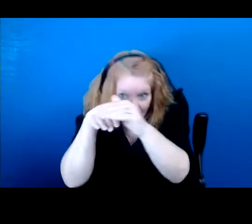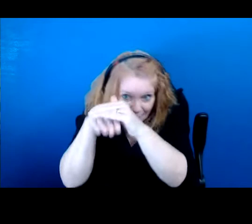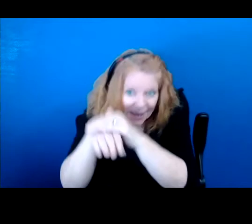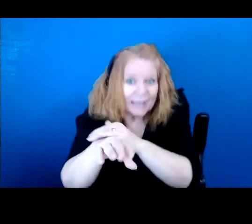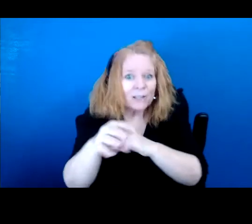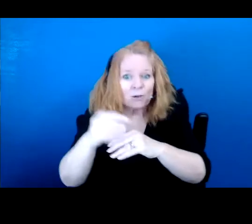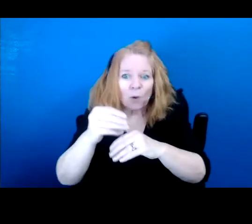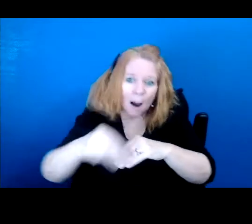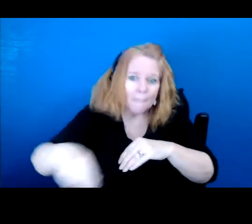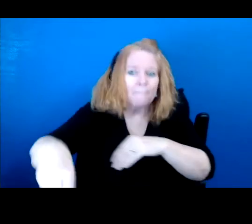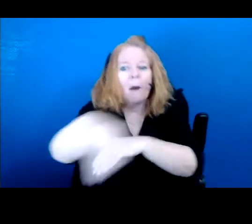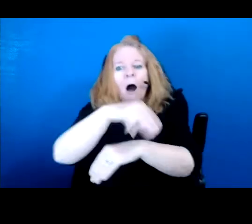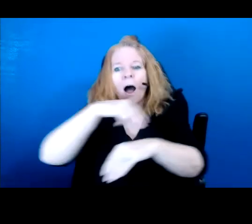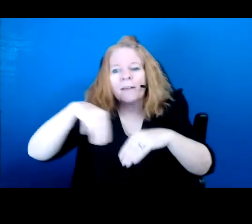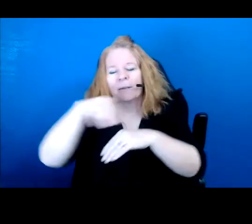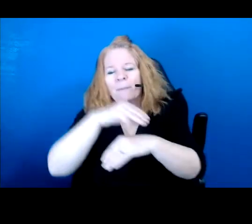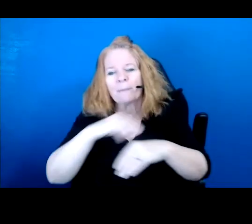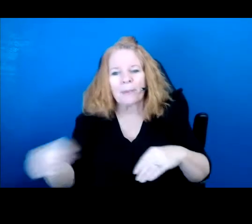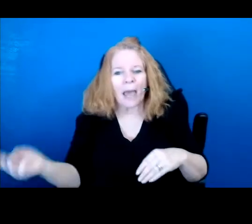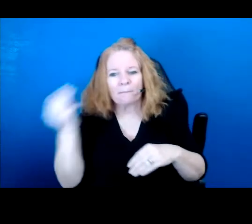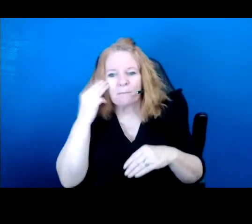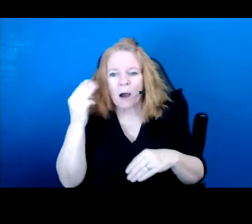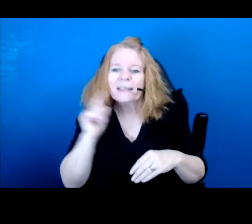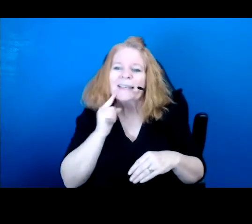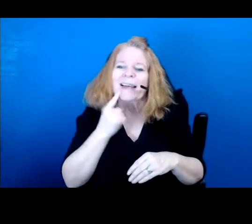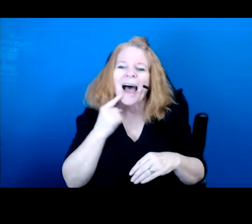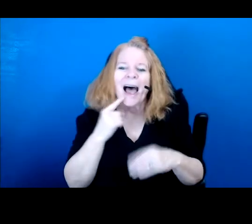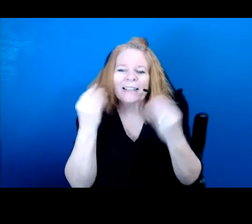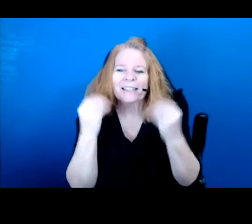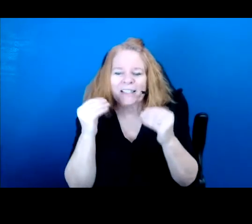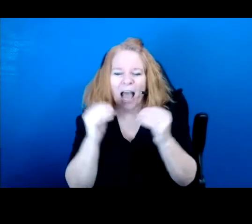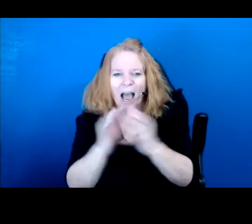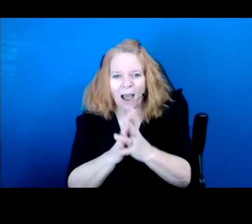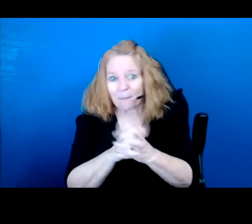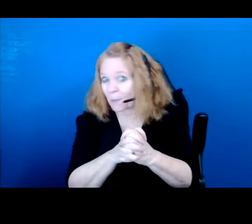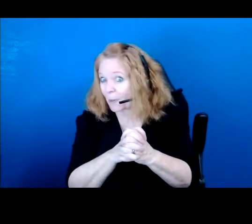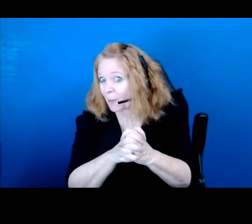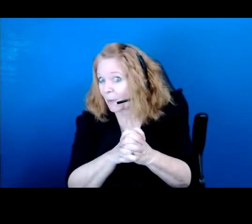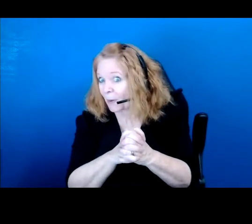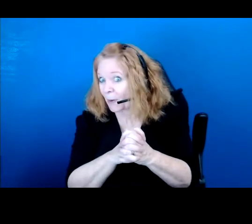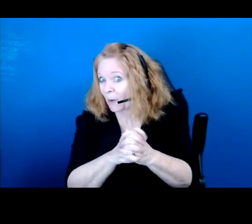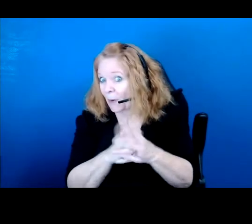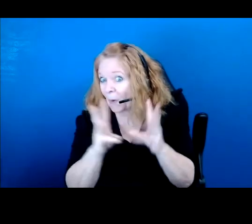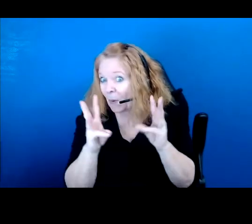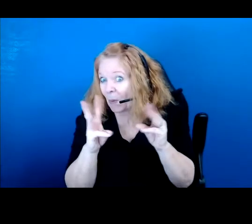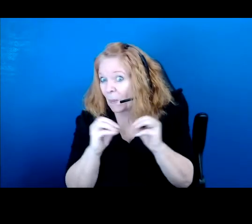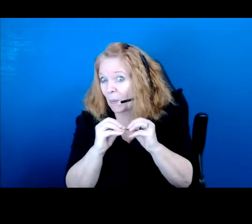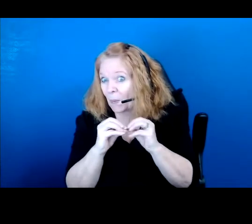corre corre dentro de la tienda de mazapán martí y su tienda de dulces